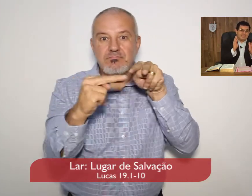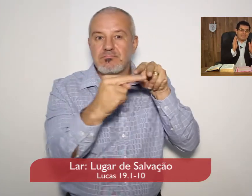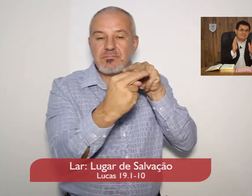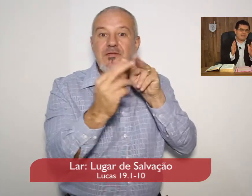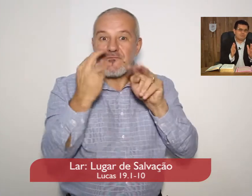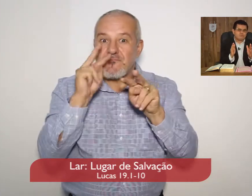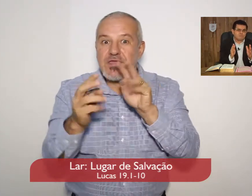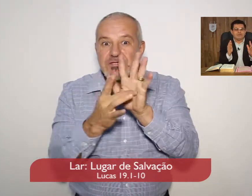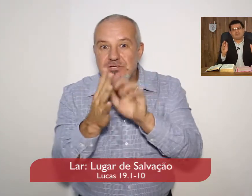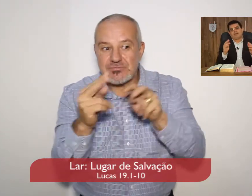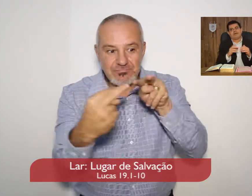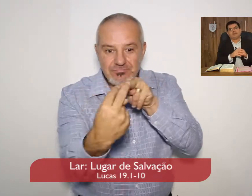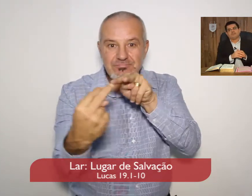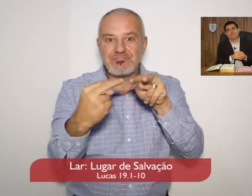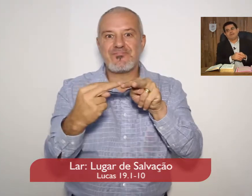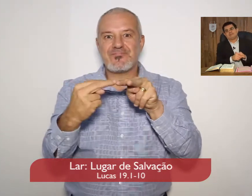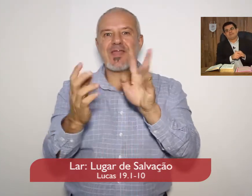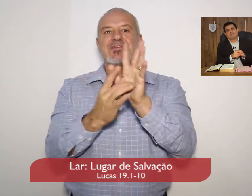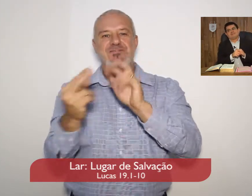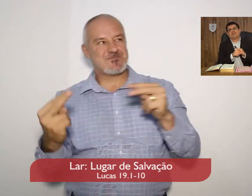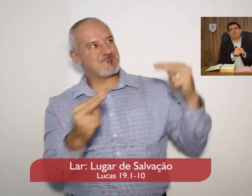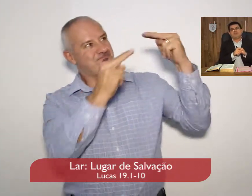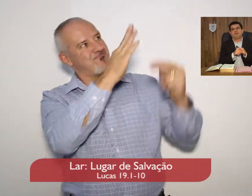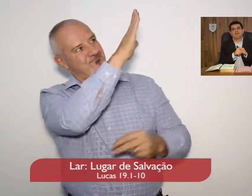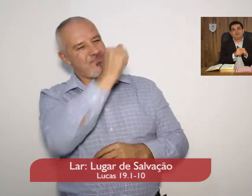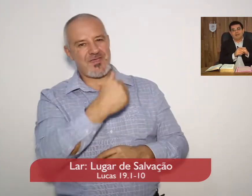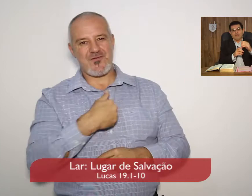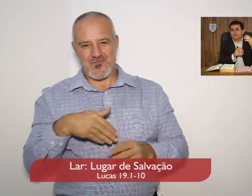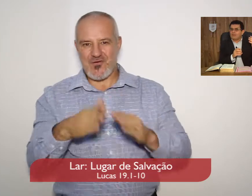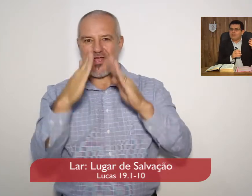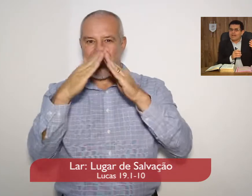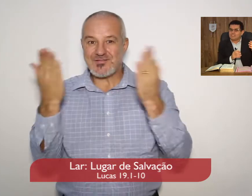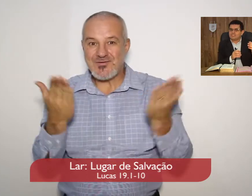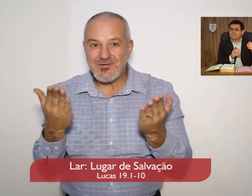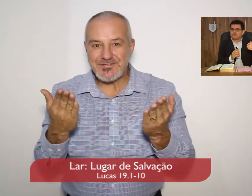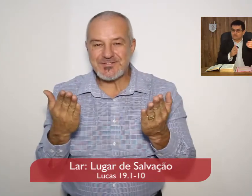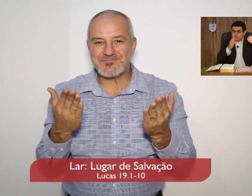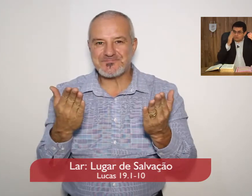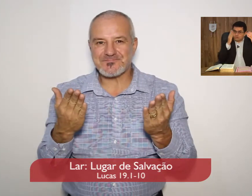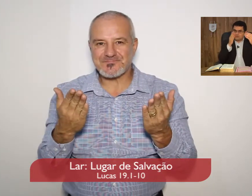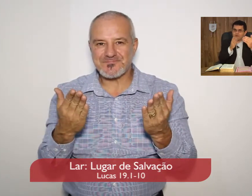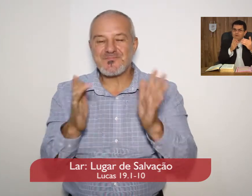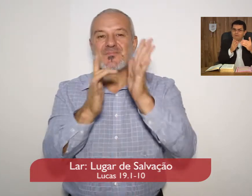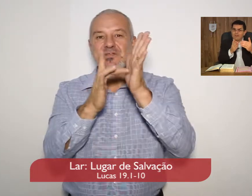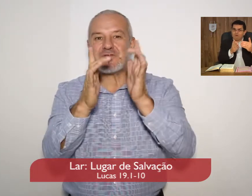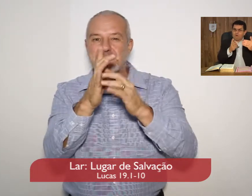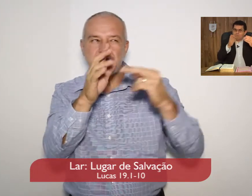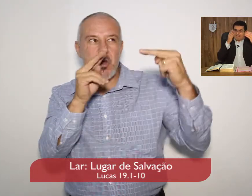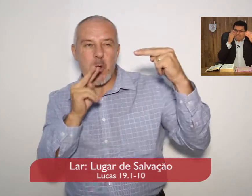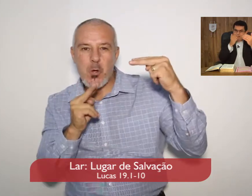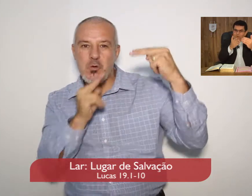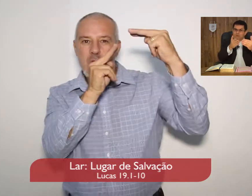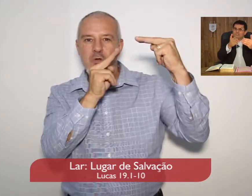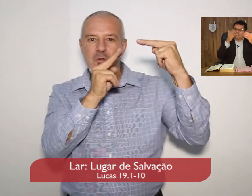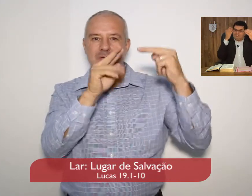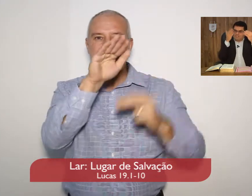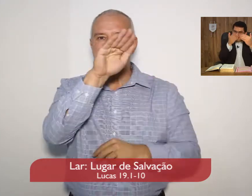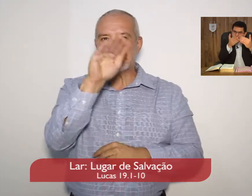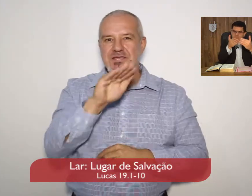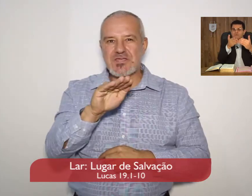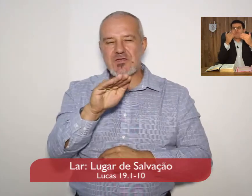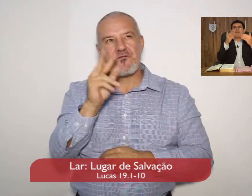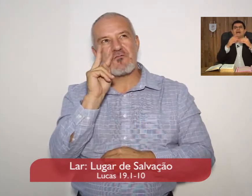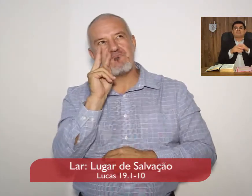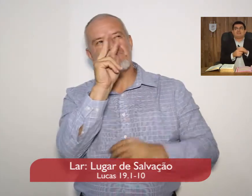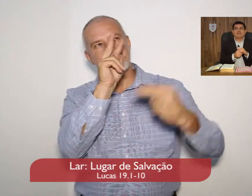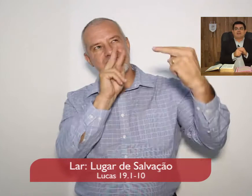nós entendemos, por intermédio desta passagem bíblica, que o olhar de Jesus cruzou ou bateu de